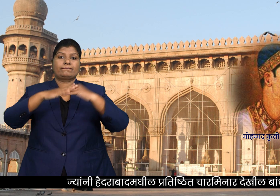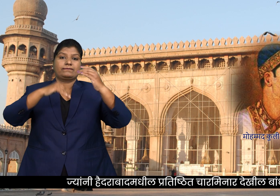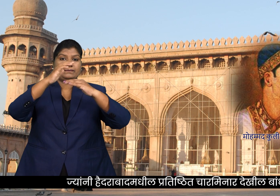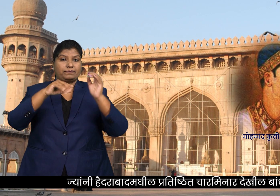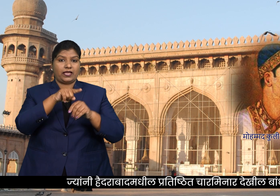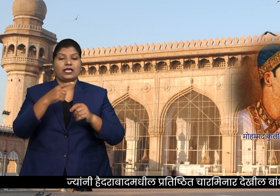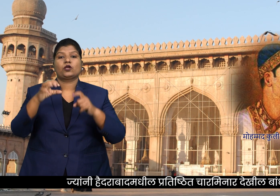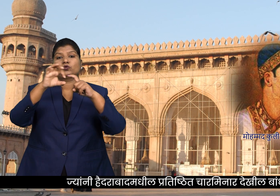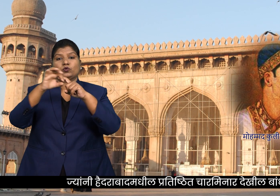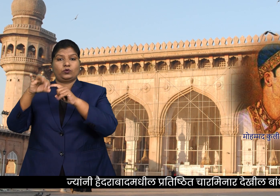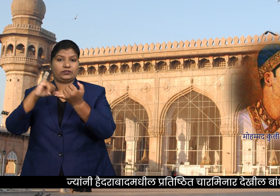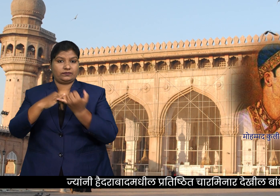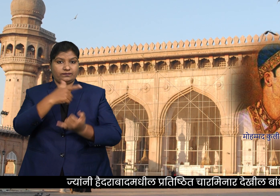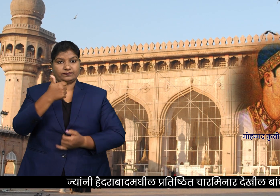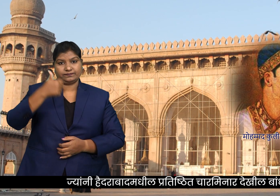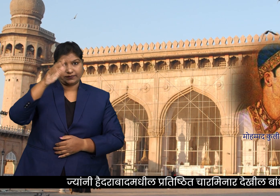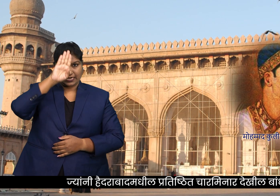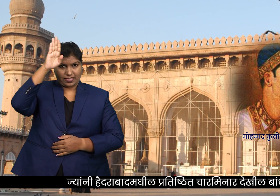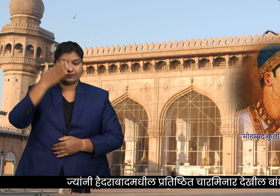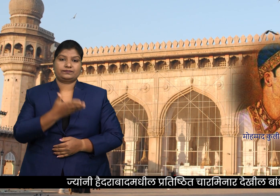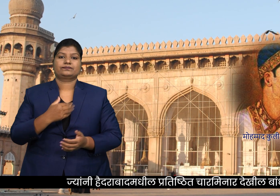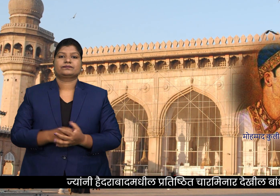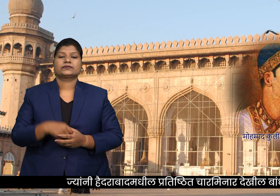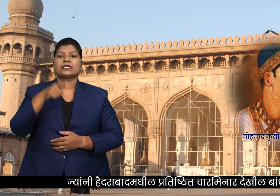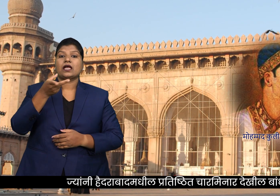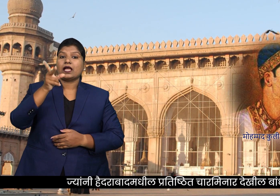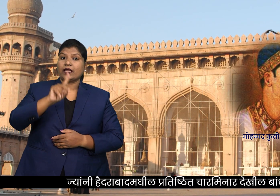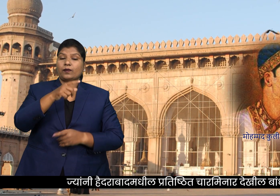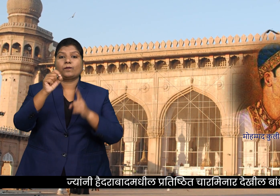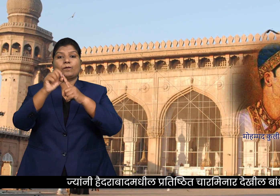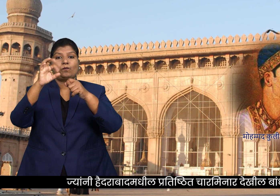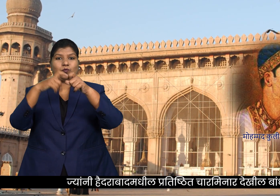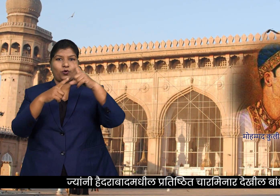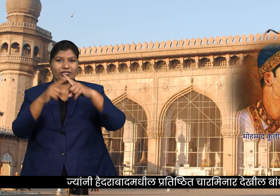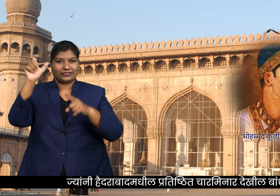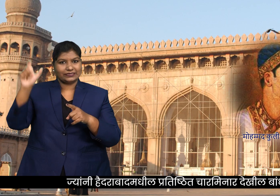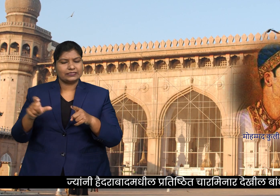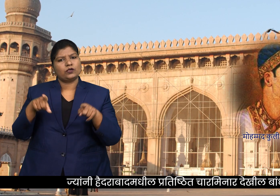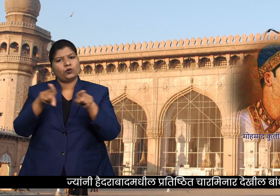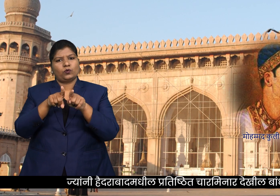ज्यांनी हैदराबाद मधील प्रतिष्ठित चारमिनार देखील बांधला होता,